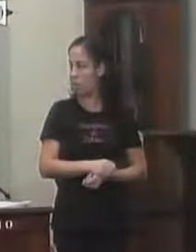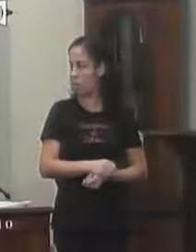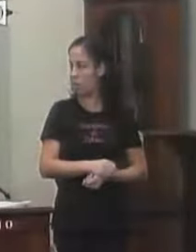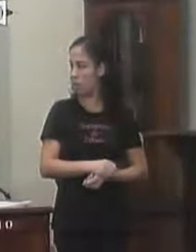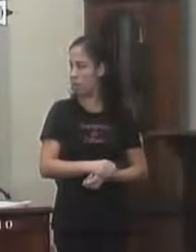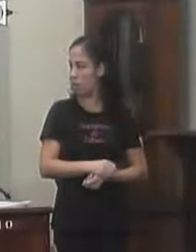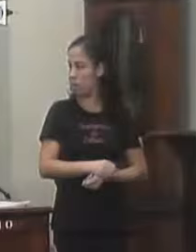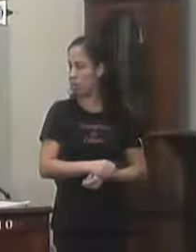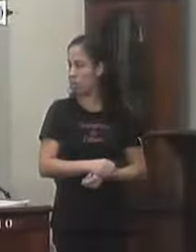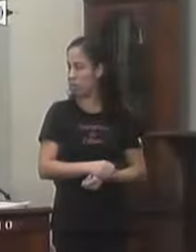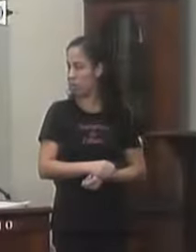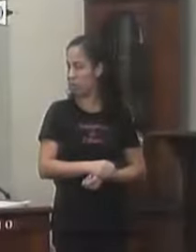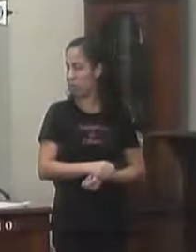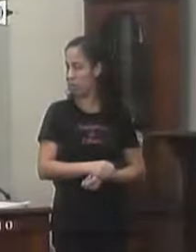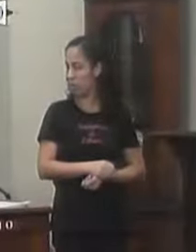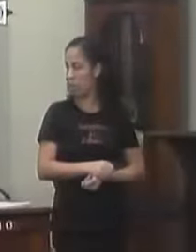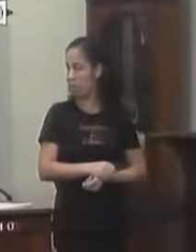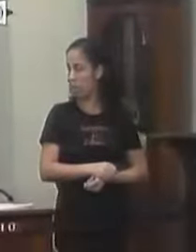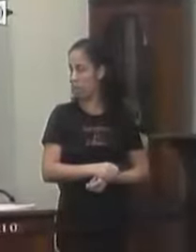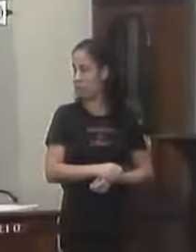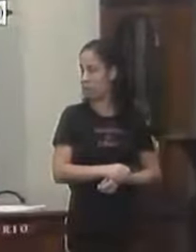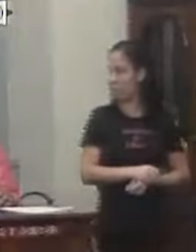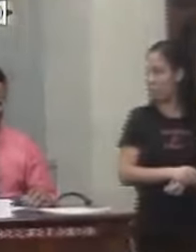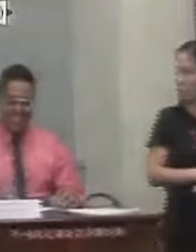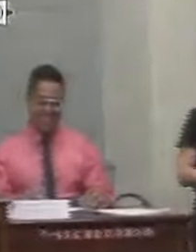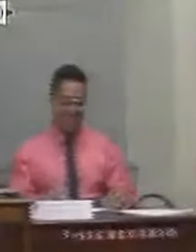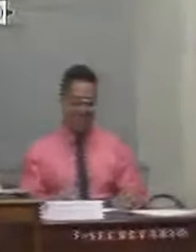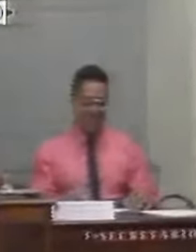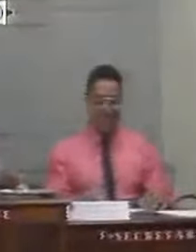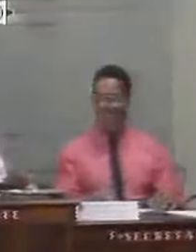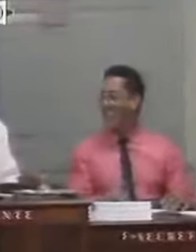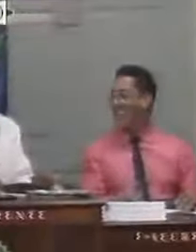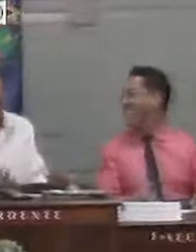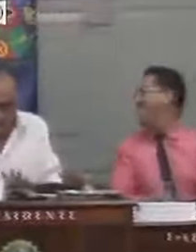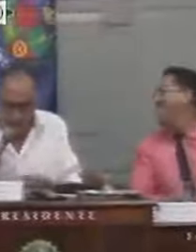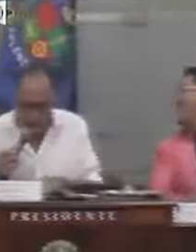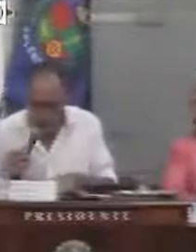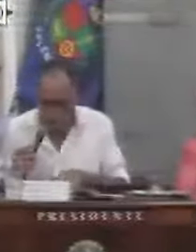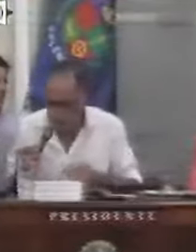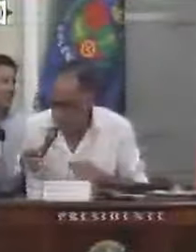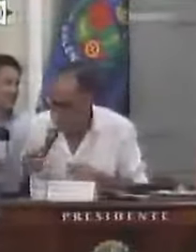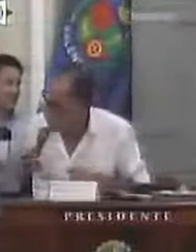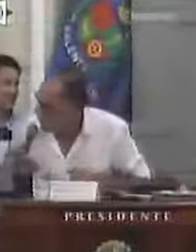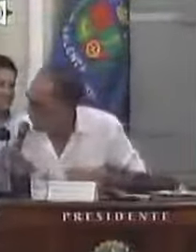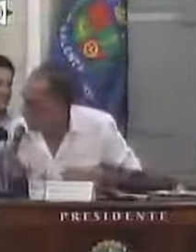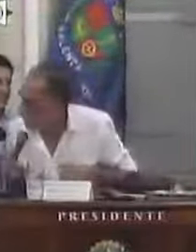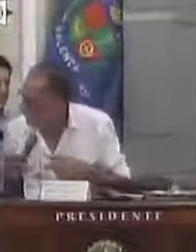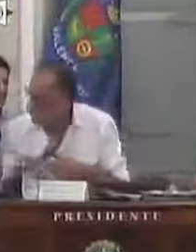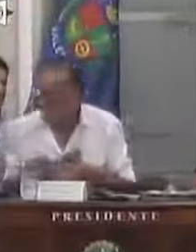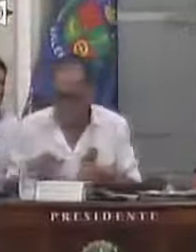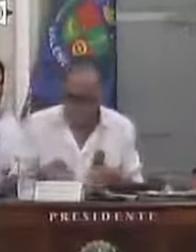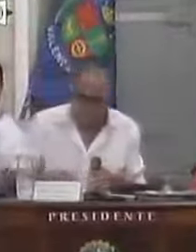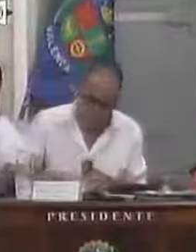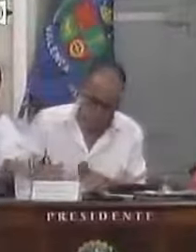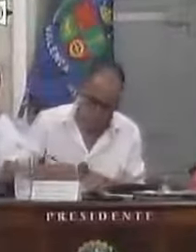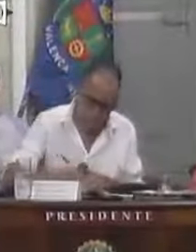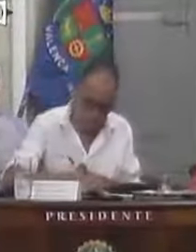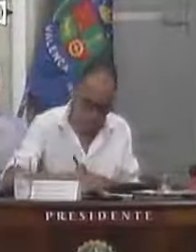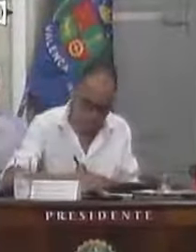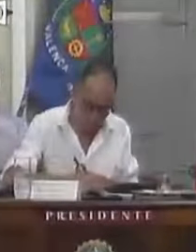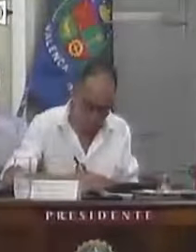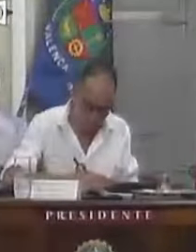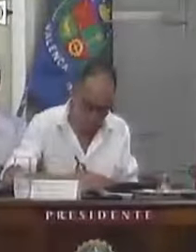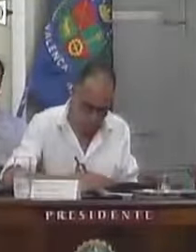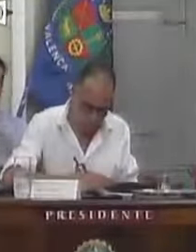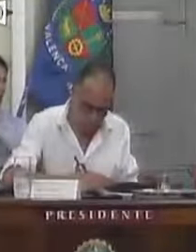Entendeu Desde quando começou Essa obra Do colégio da passagem O requerimento Está em discussão Então eu queria só dizer Se